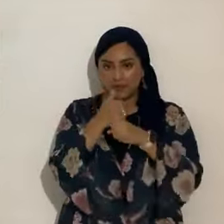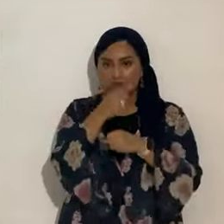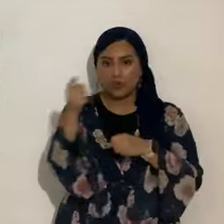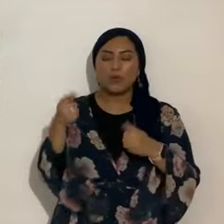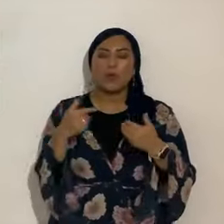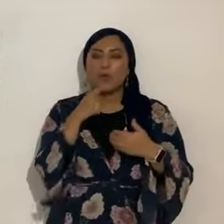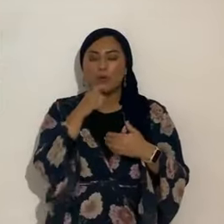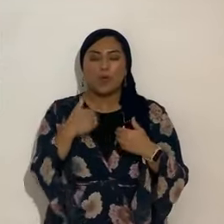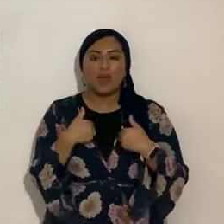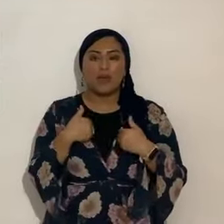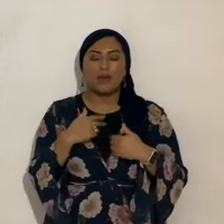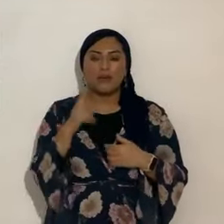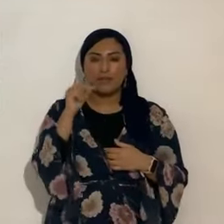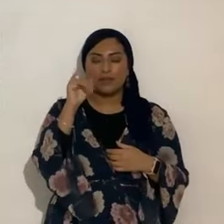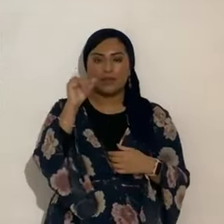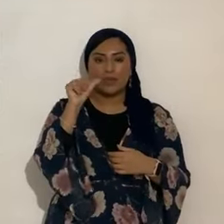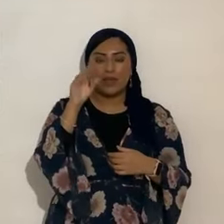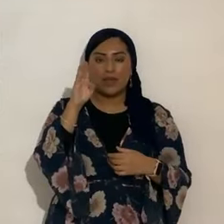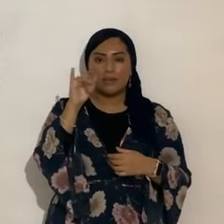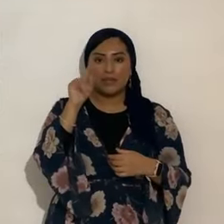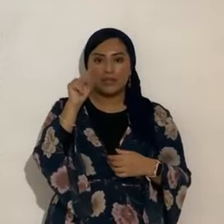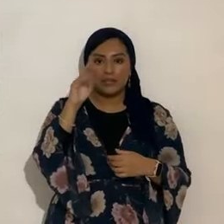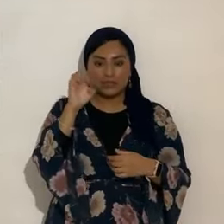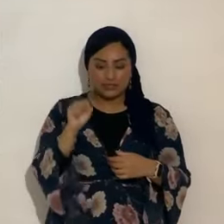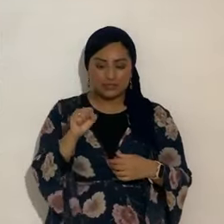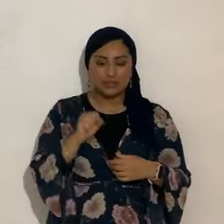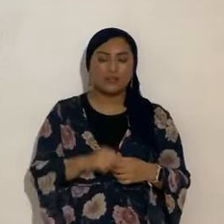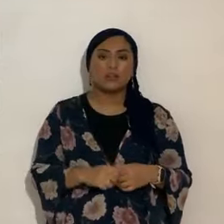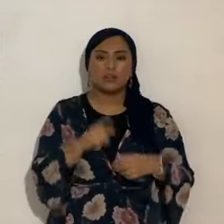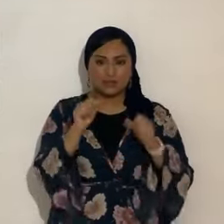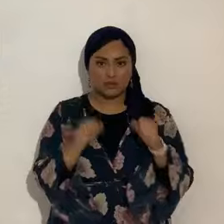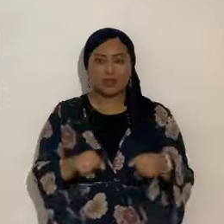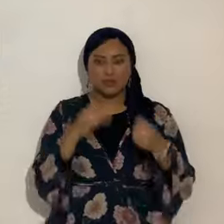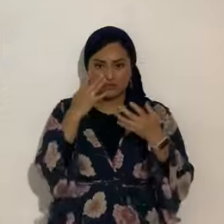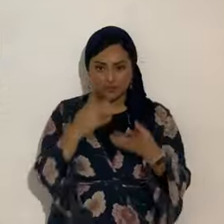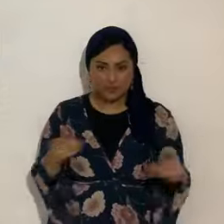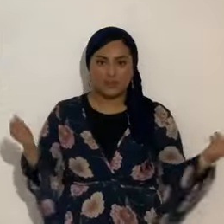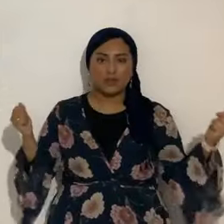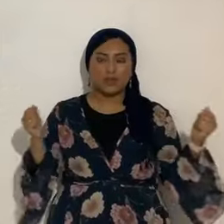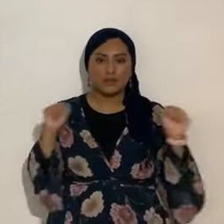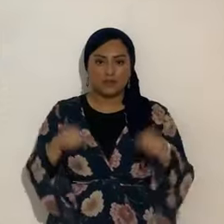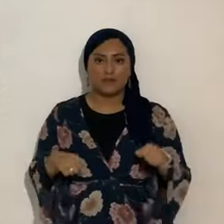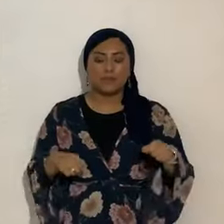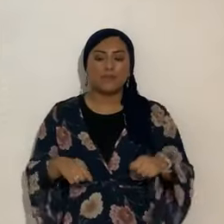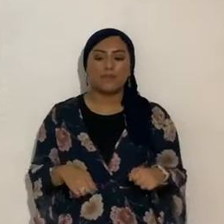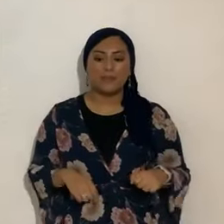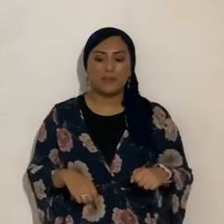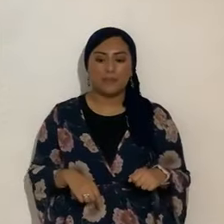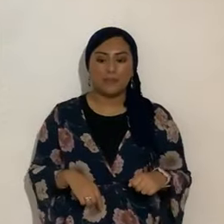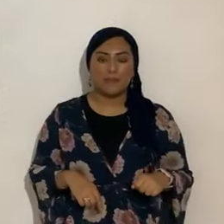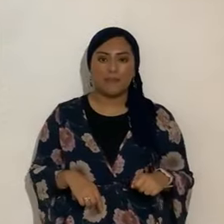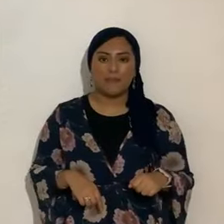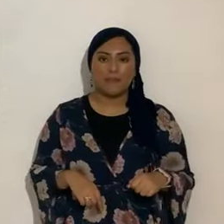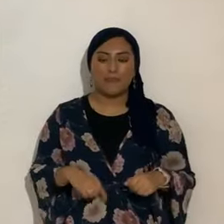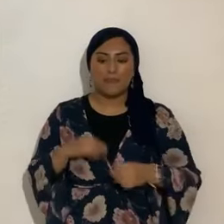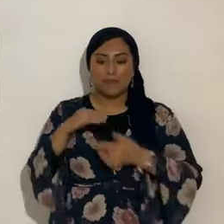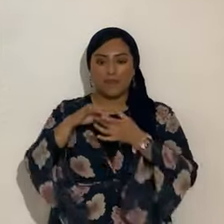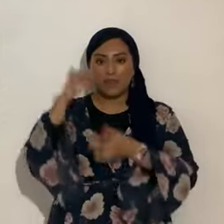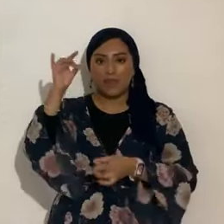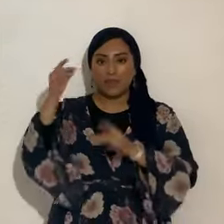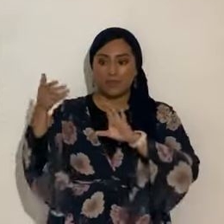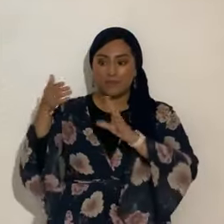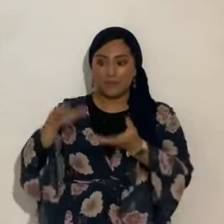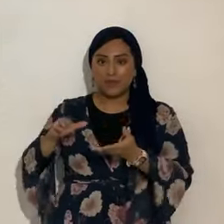diabetes, ¿sí? Las hermanas que tengan diabetes, puede sanar eso. Y entonces, un espíritu de